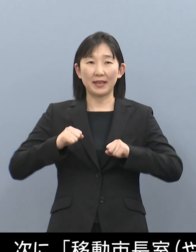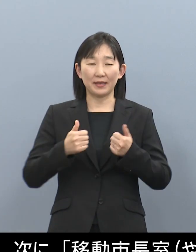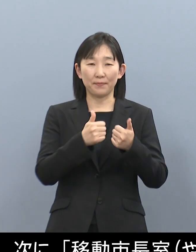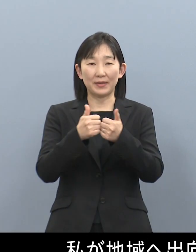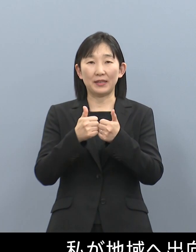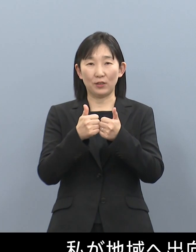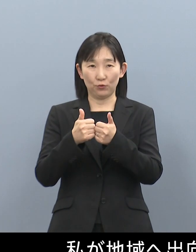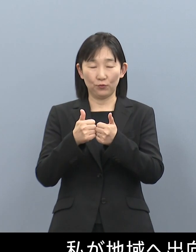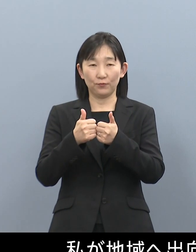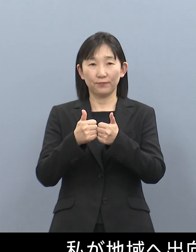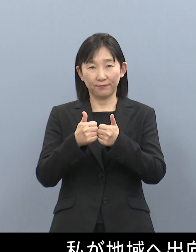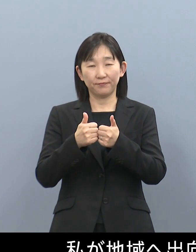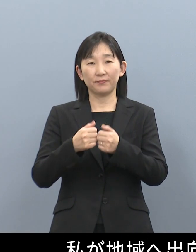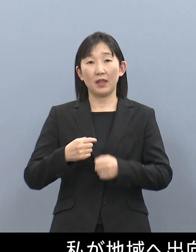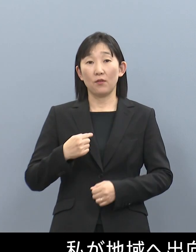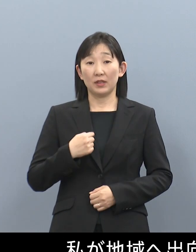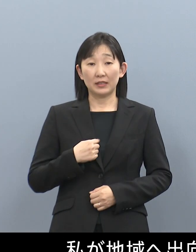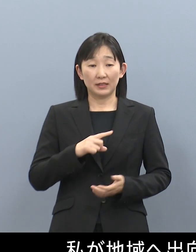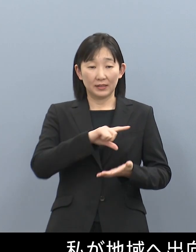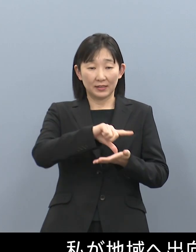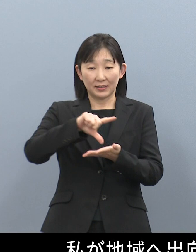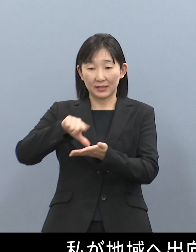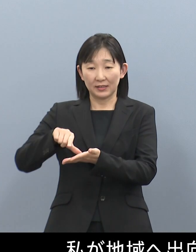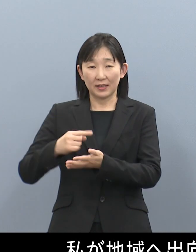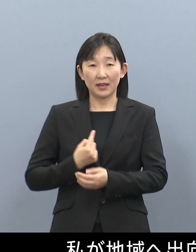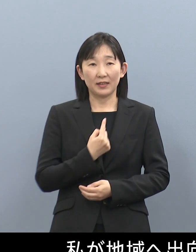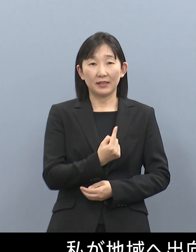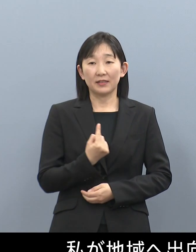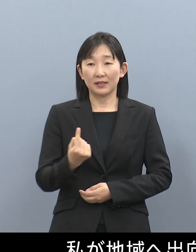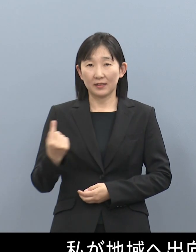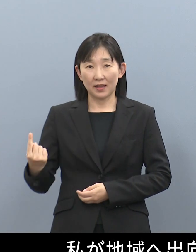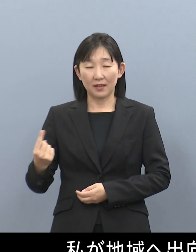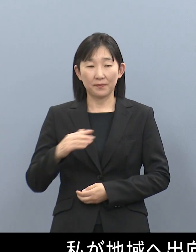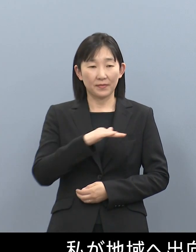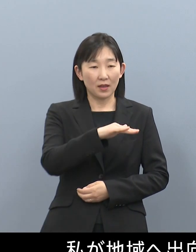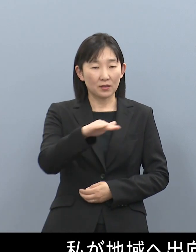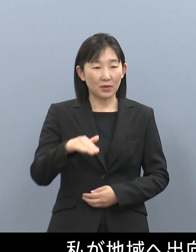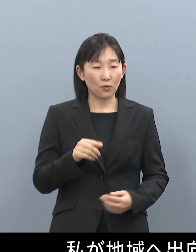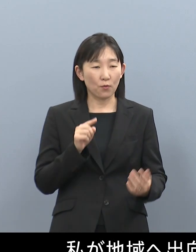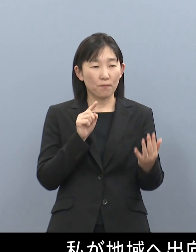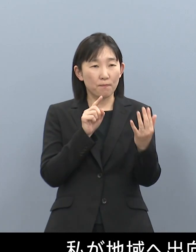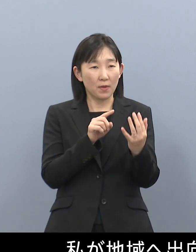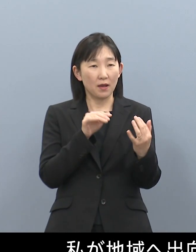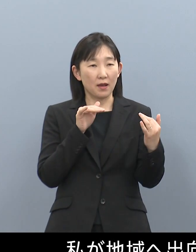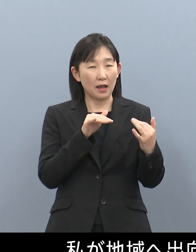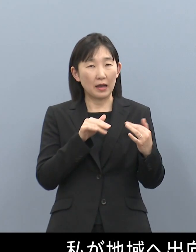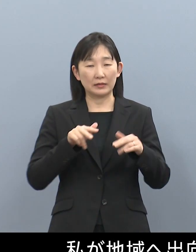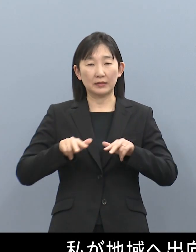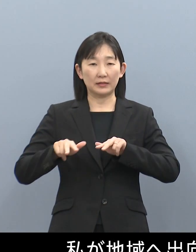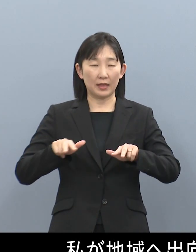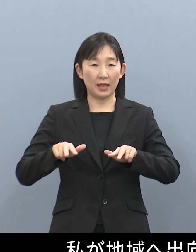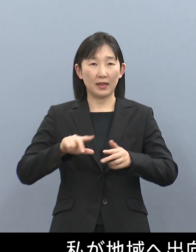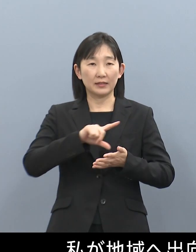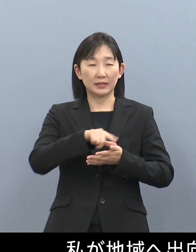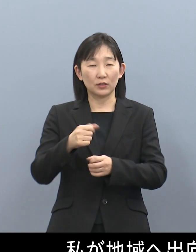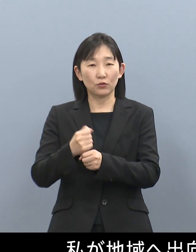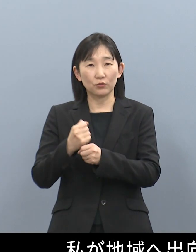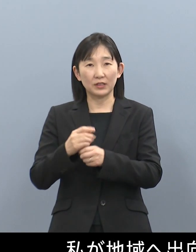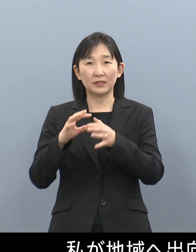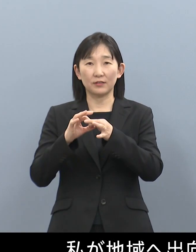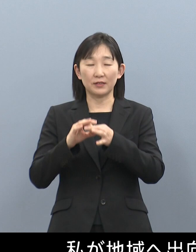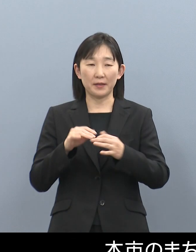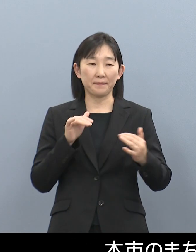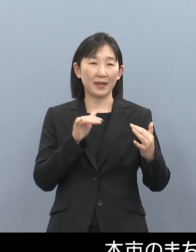私が地域へ出向きまして、地域の皆様と直接 市政や地域づくりについて語り